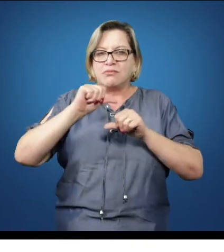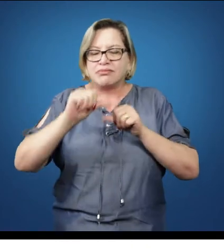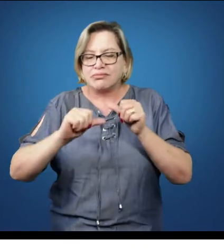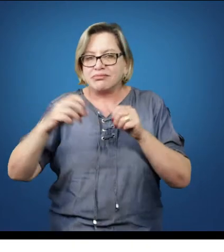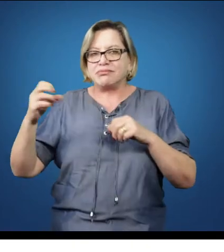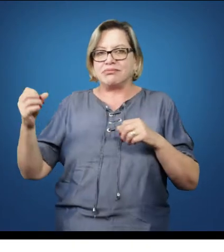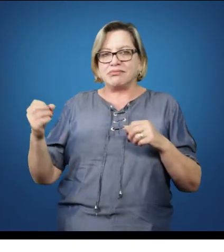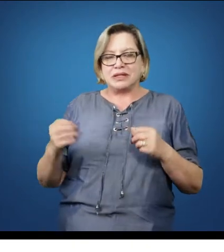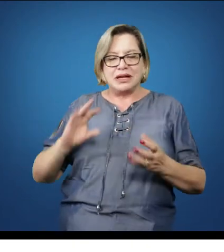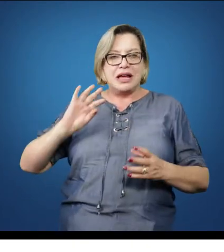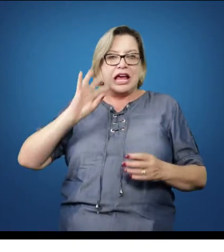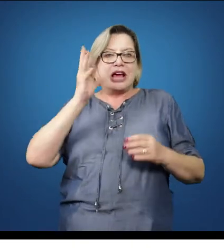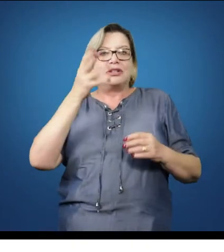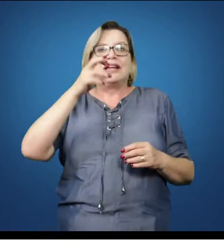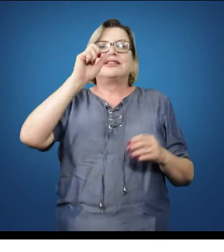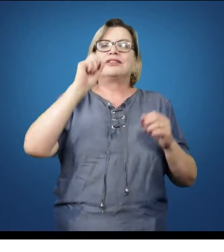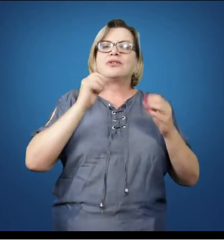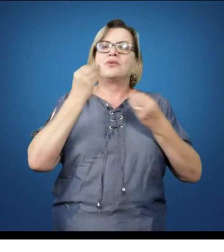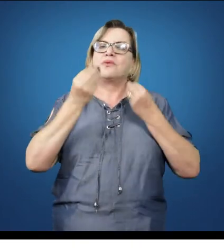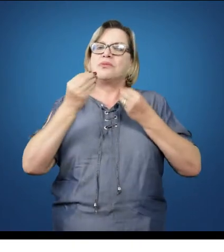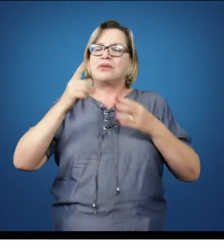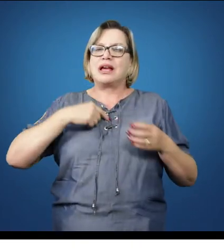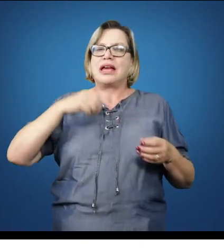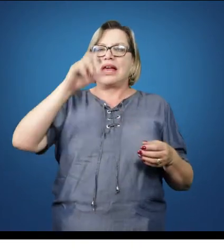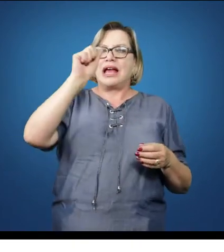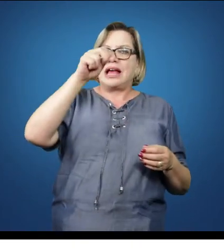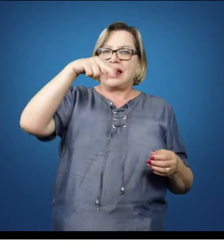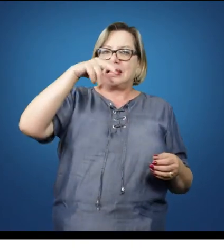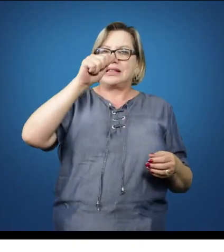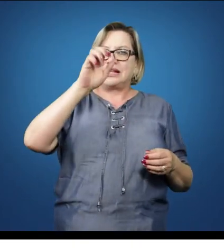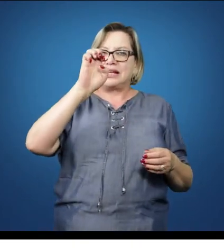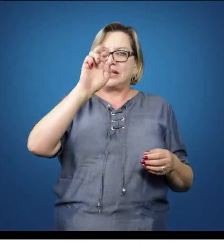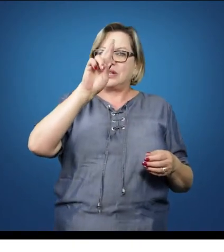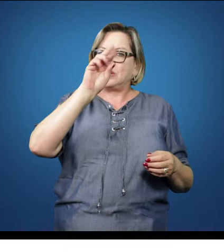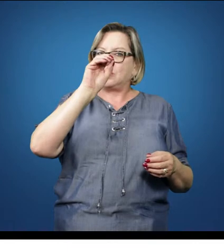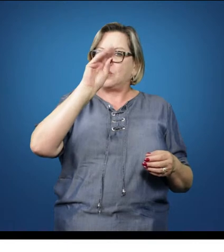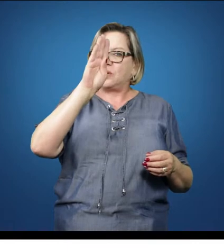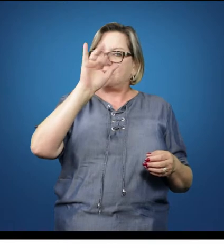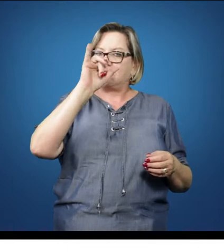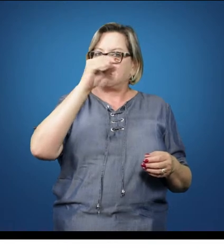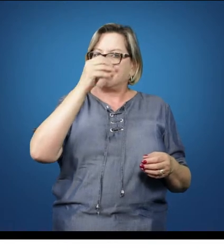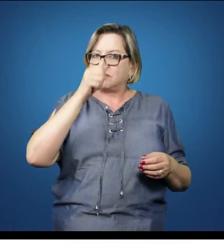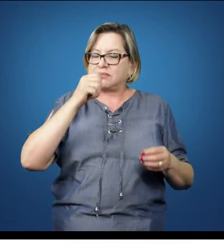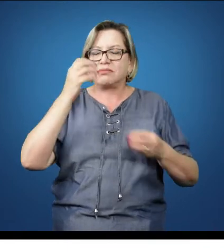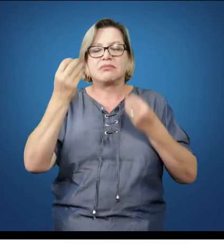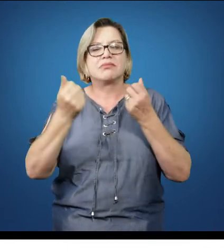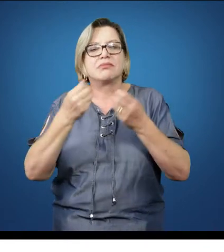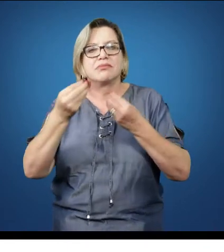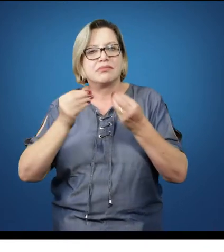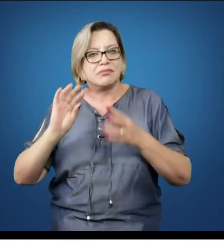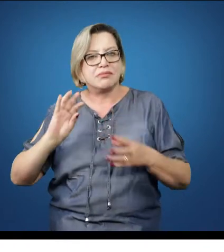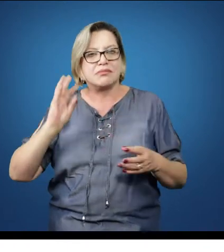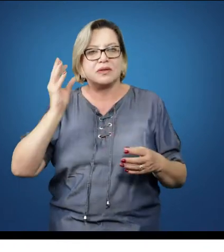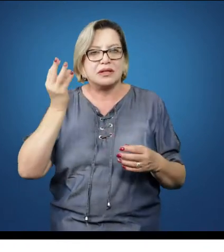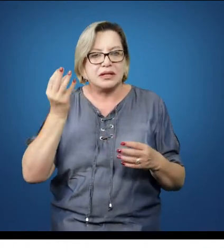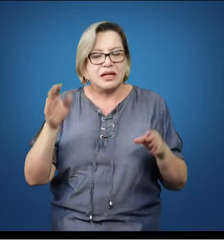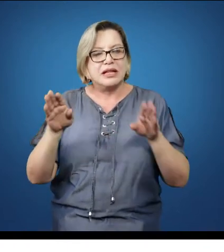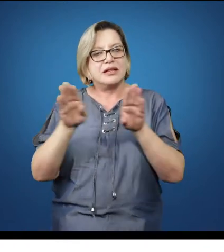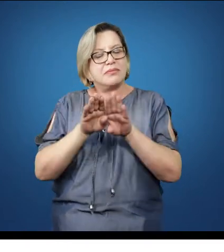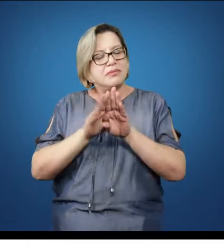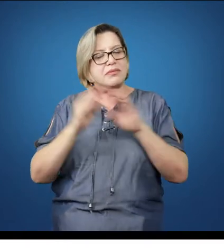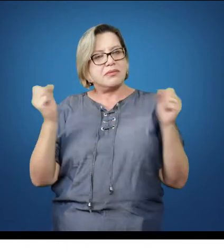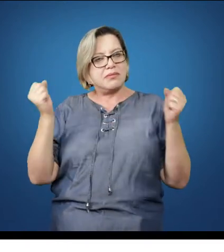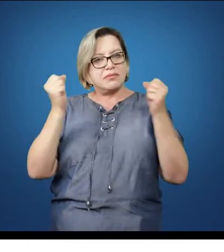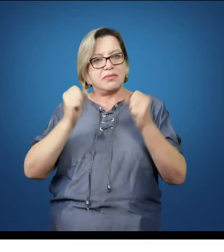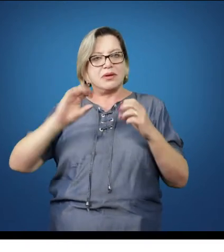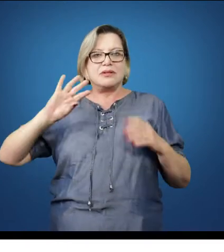a neuróbica que é quando a gente utiliza glicose como fonte de energia a recente desse atp pode se dar também na